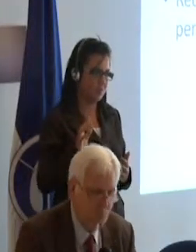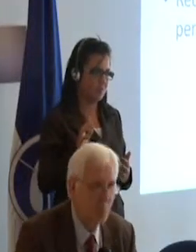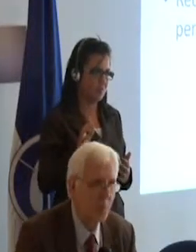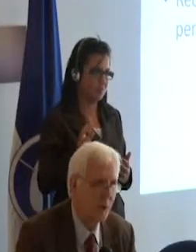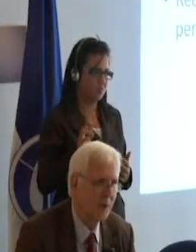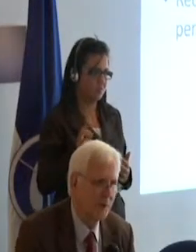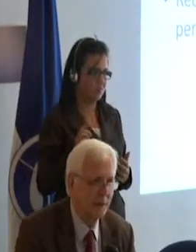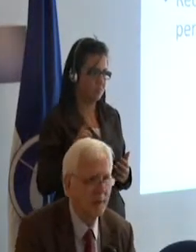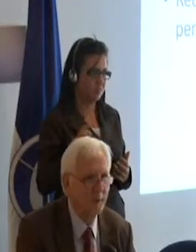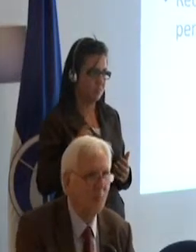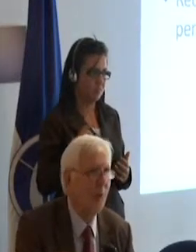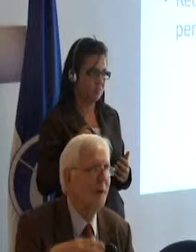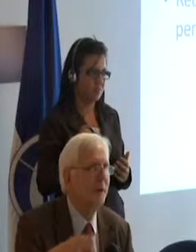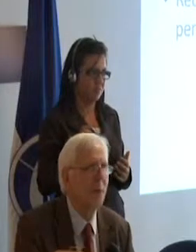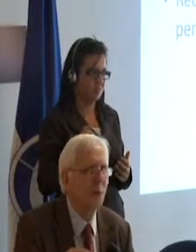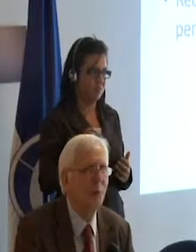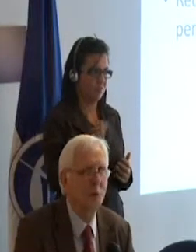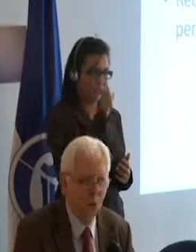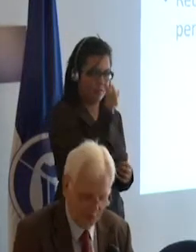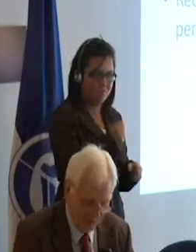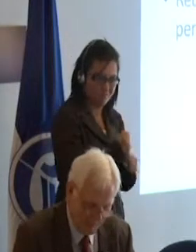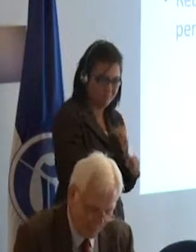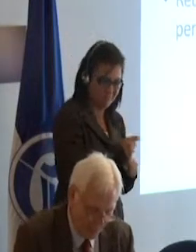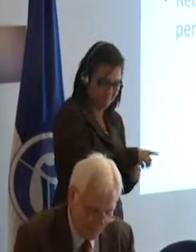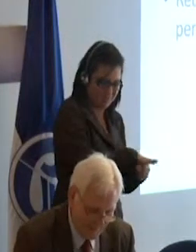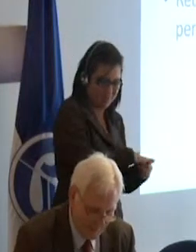trabajo con una persona en situación de discapacidad.